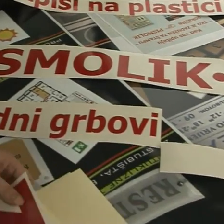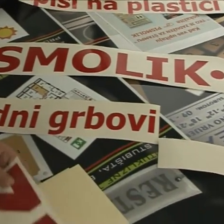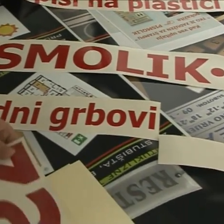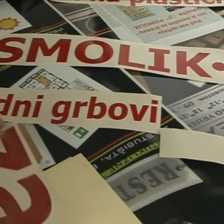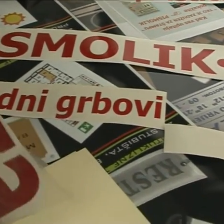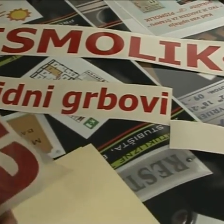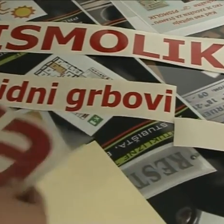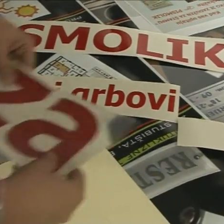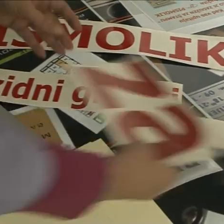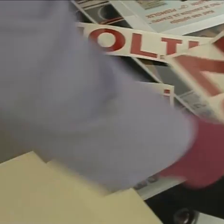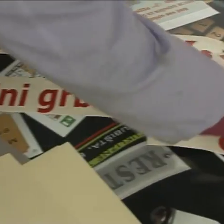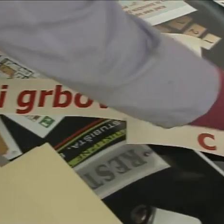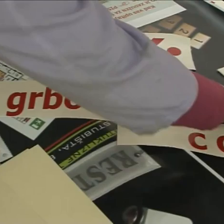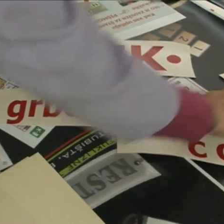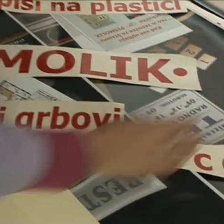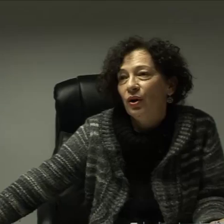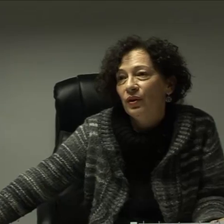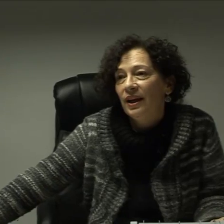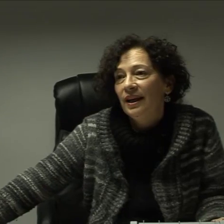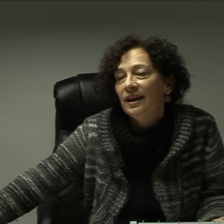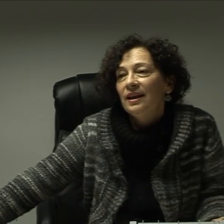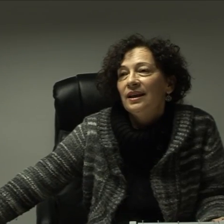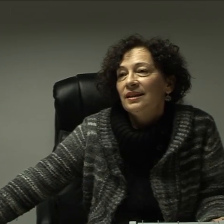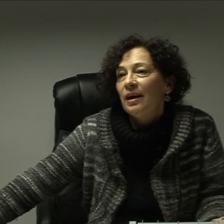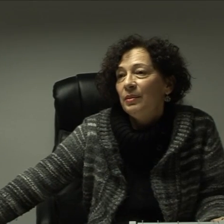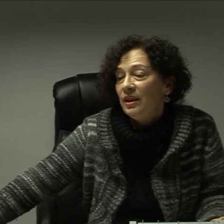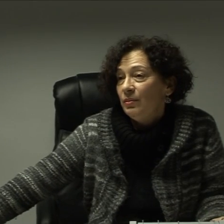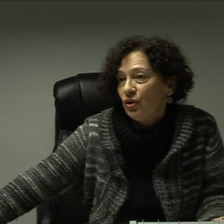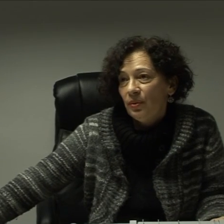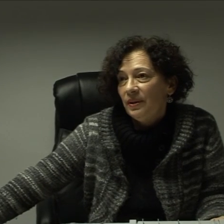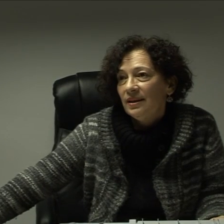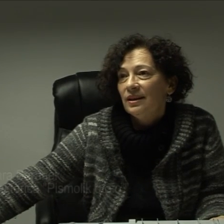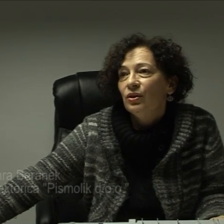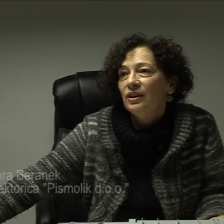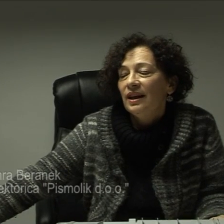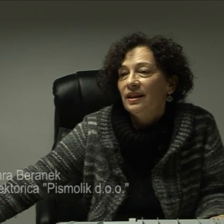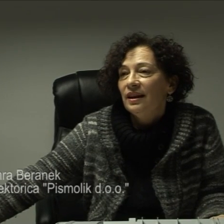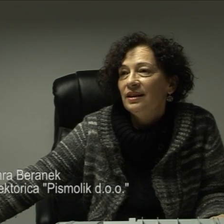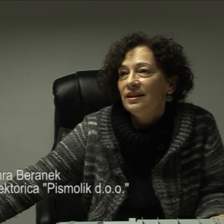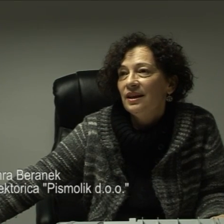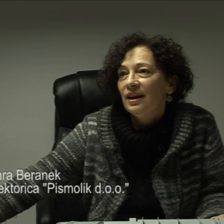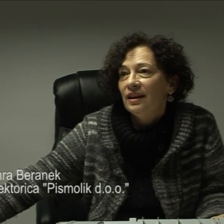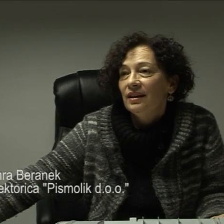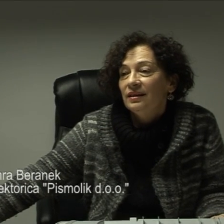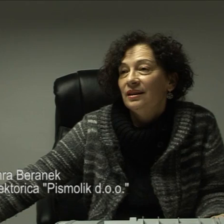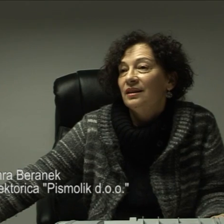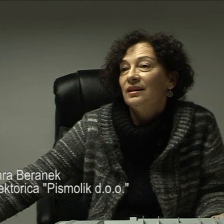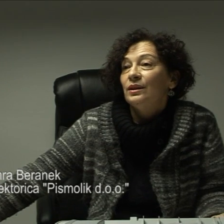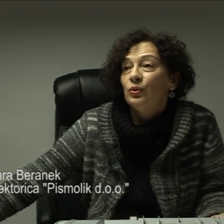osoba hendikepiranog sluha i govora. Samim tim što je 50 godina tradicije, tu